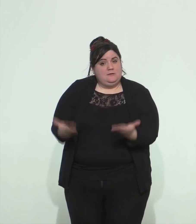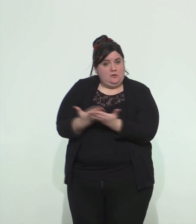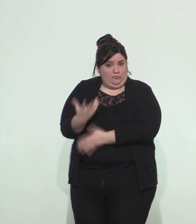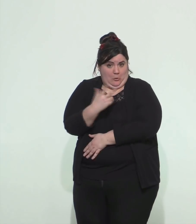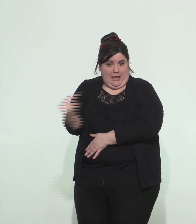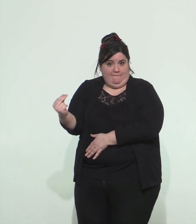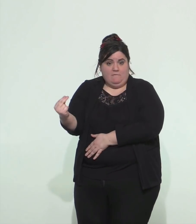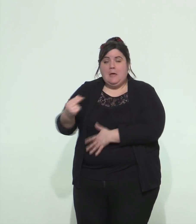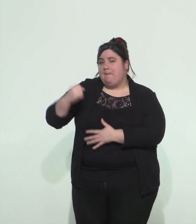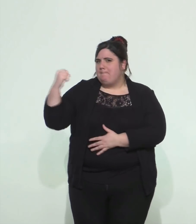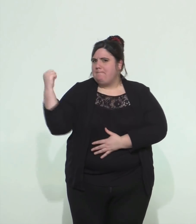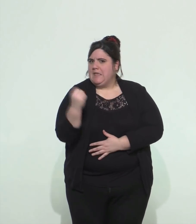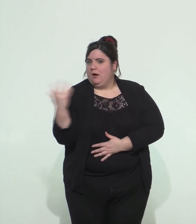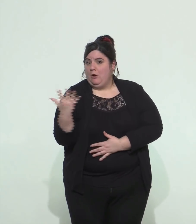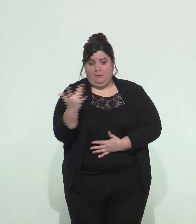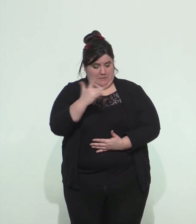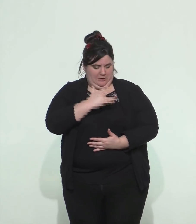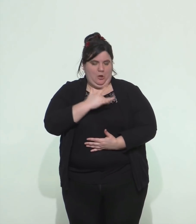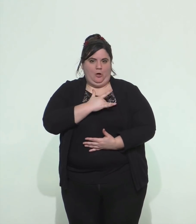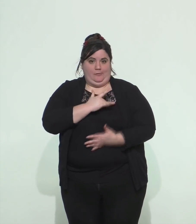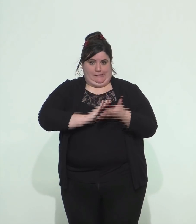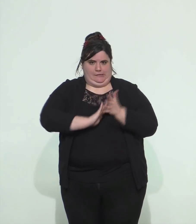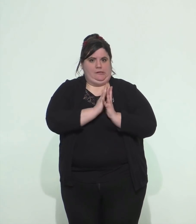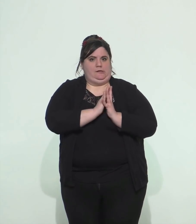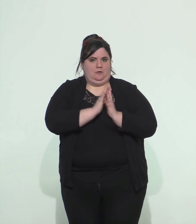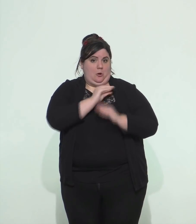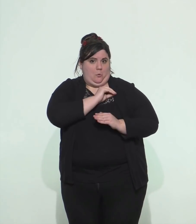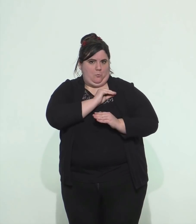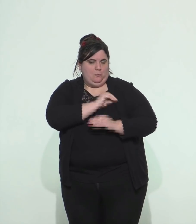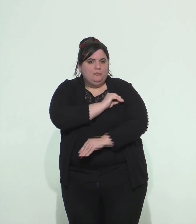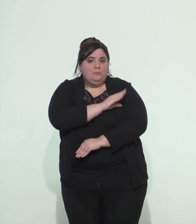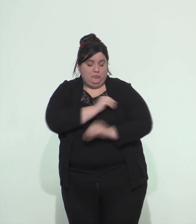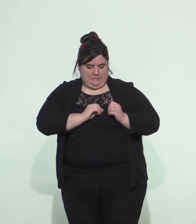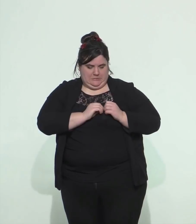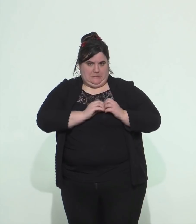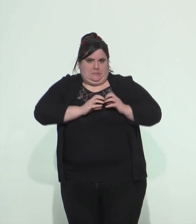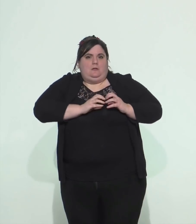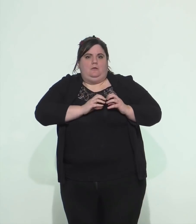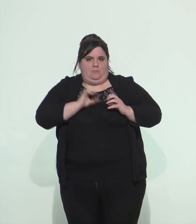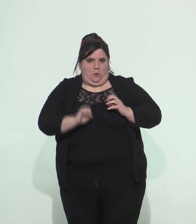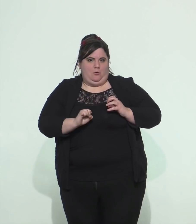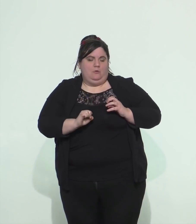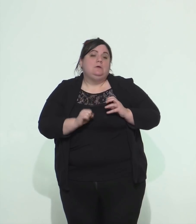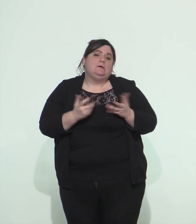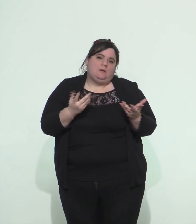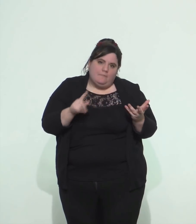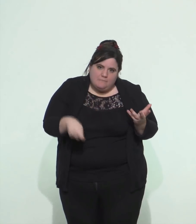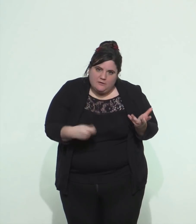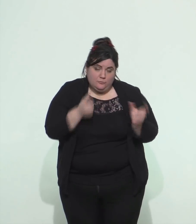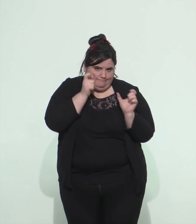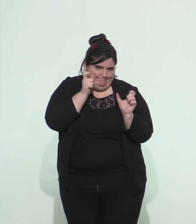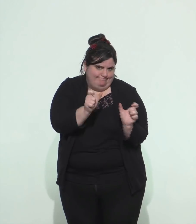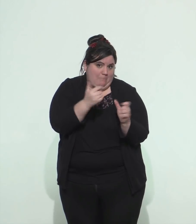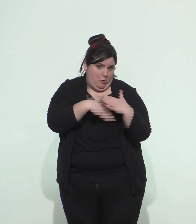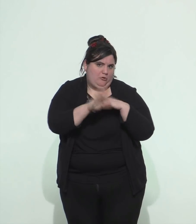atteinte cardiaque. Et donc, à partir du moment où il y a une inflammation du muscle cardiaque, évidemment, ce type d'atteinte nécessite une